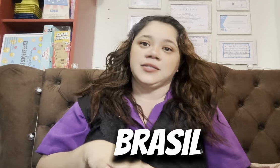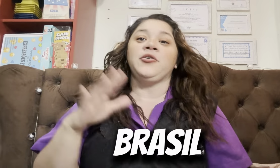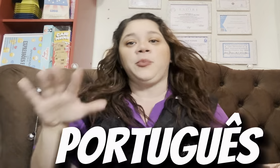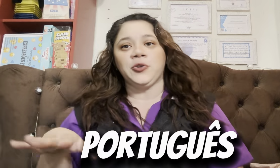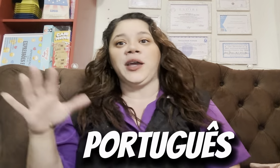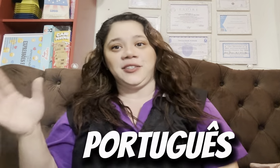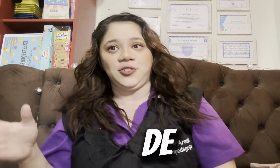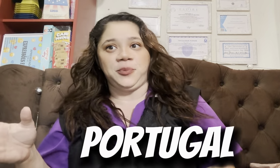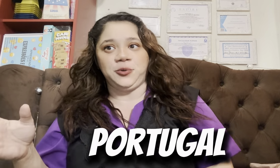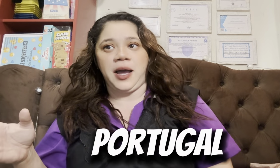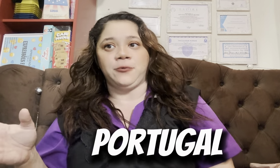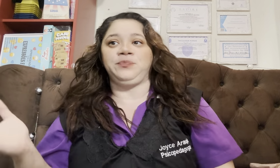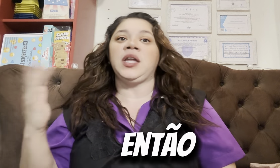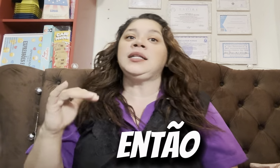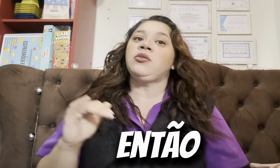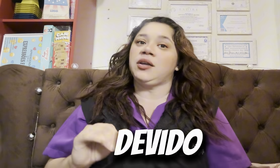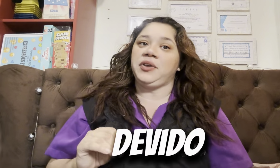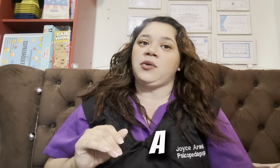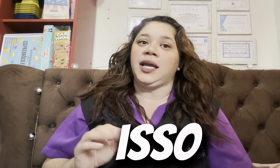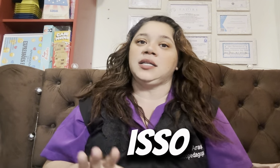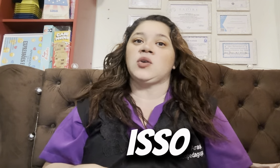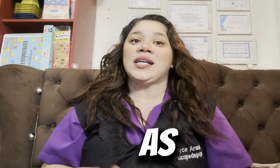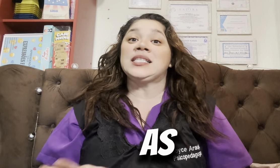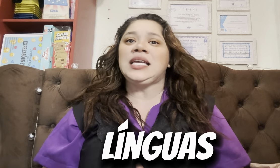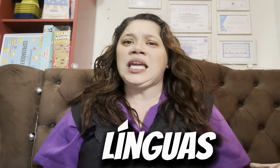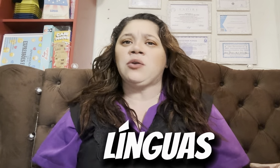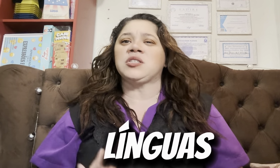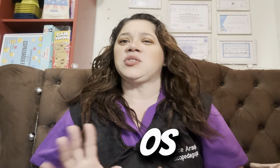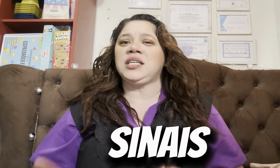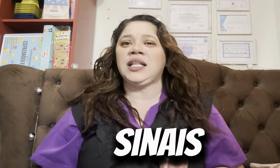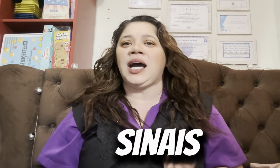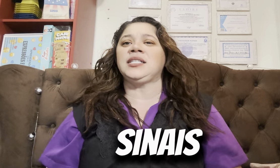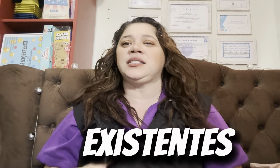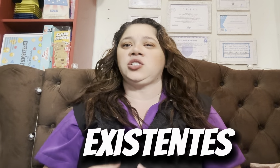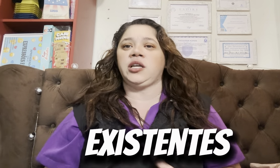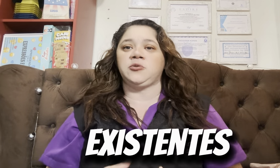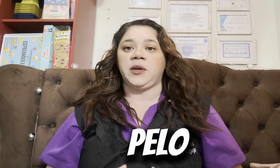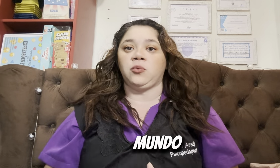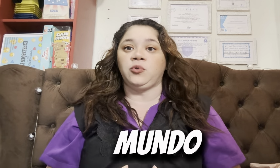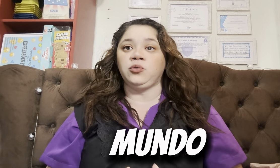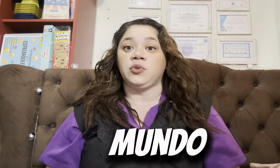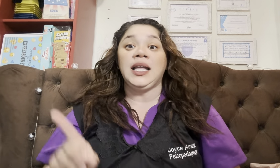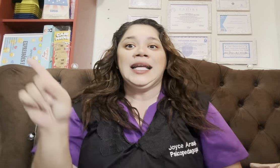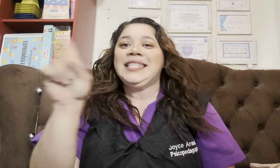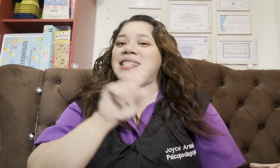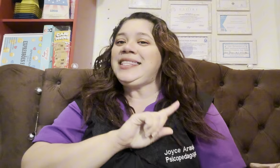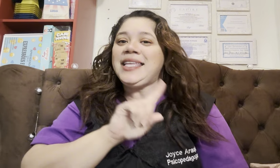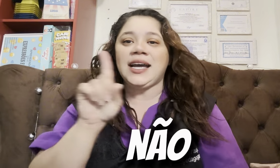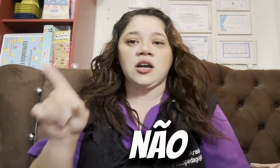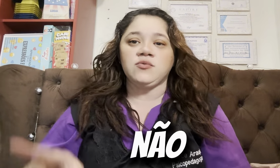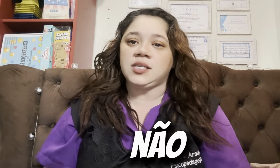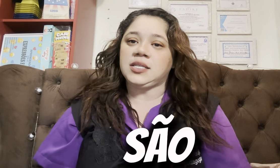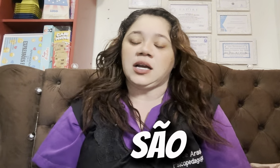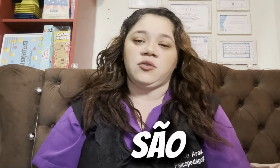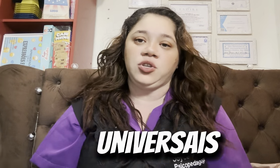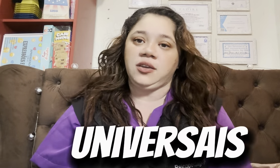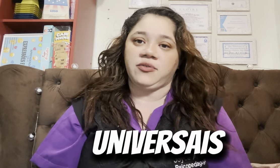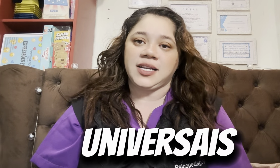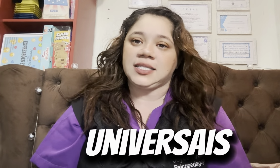e o português de Portugal. Então, devido a isso, as línguas, os sinais existentes pelo mundo não são